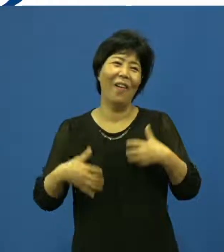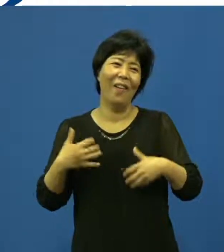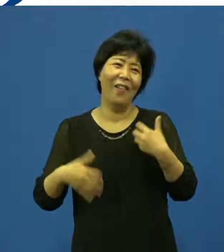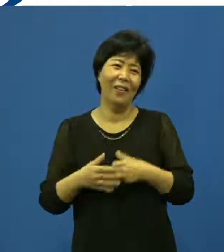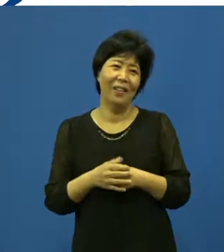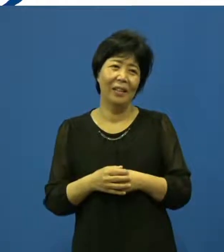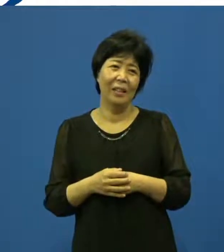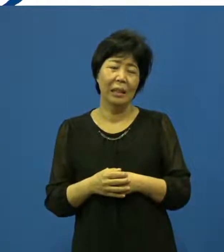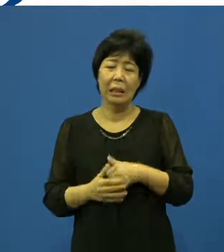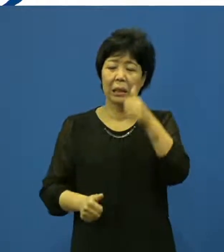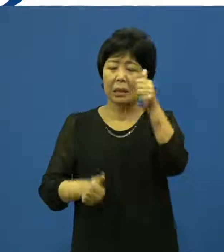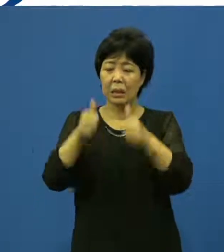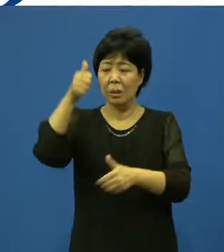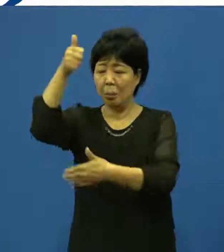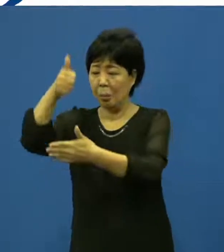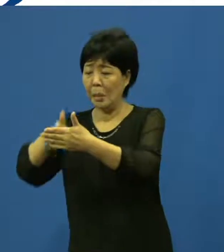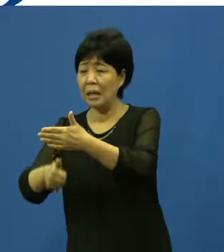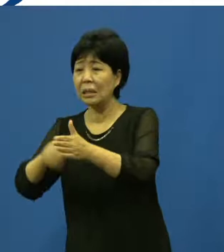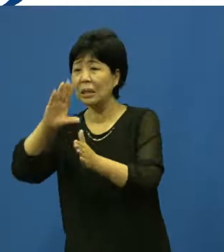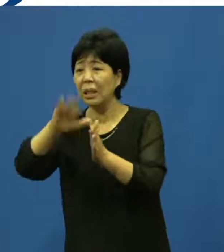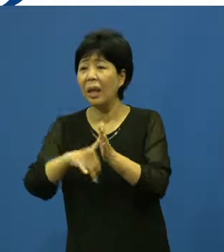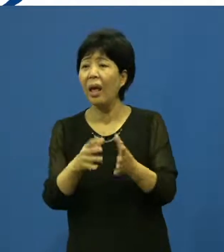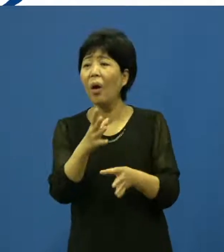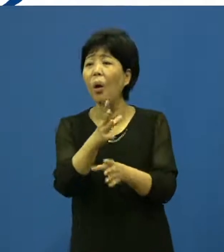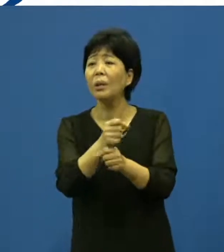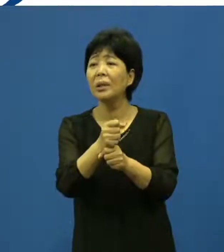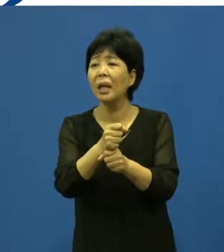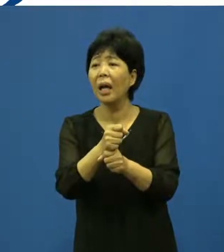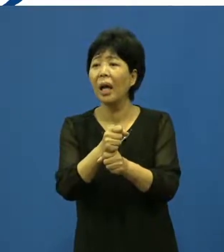언제 시험이 듭니까? 은혜가 떨어졌을 때.